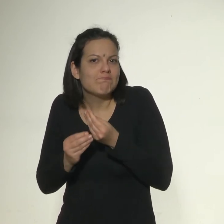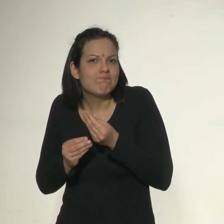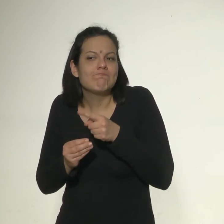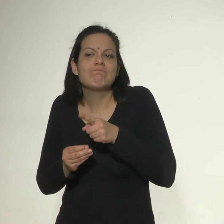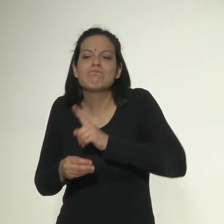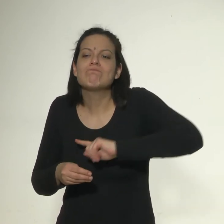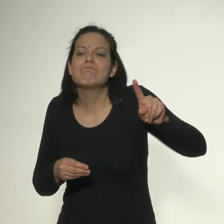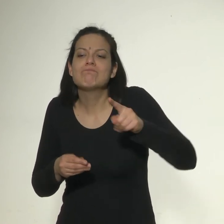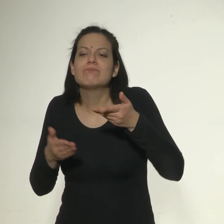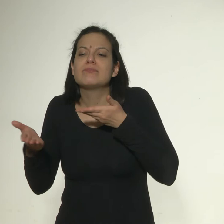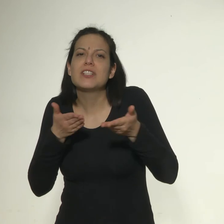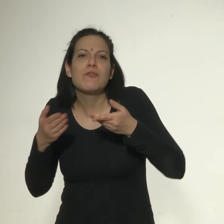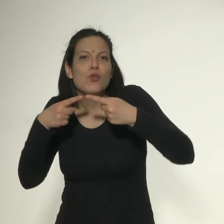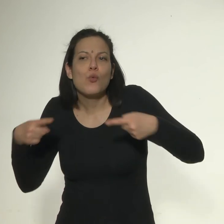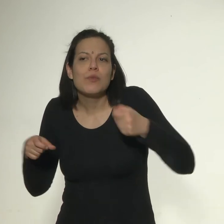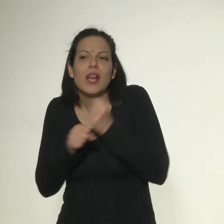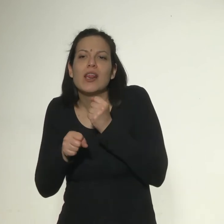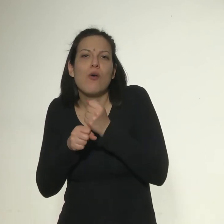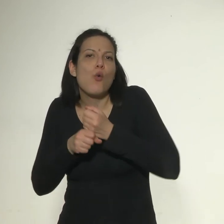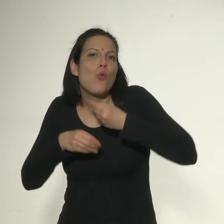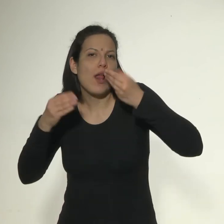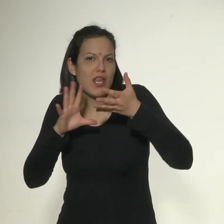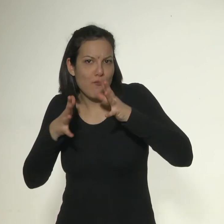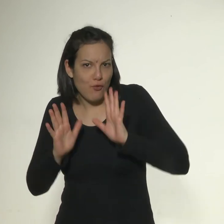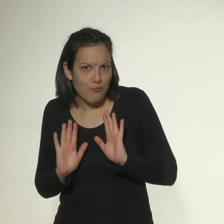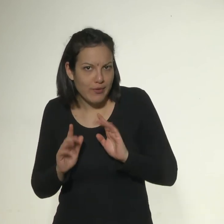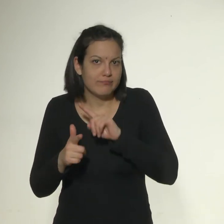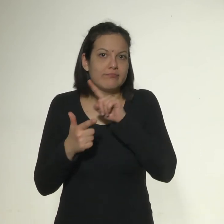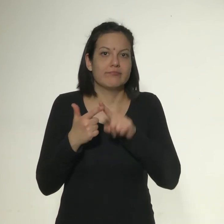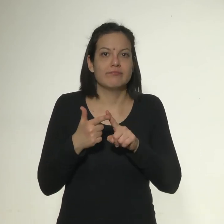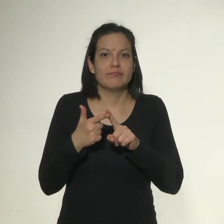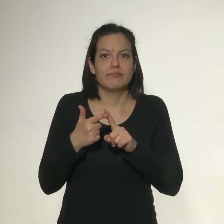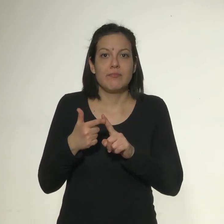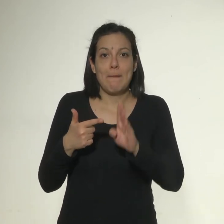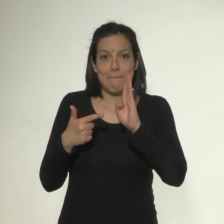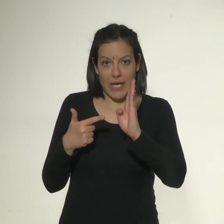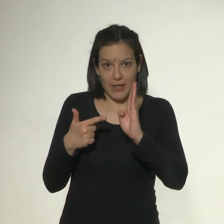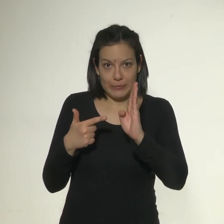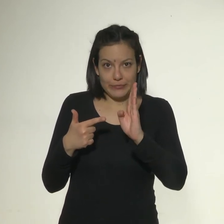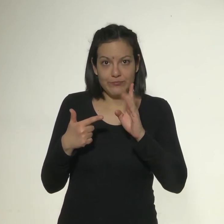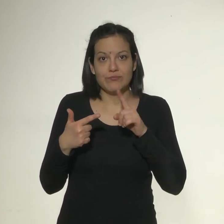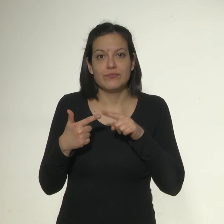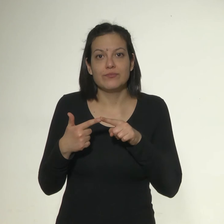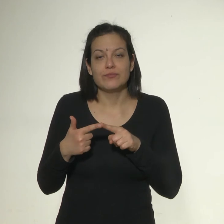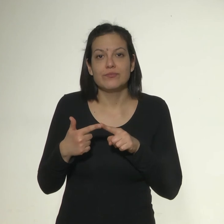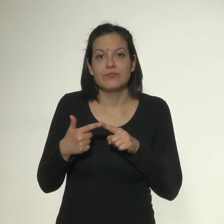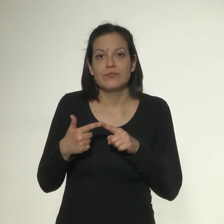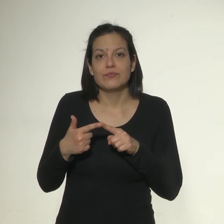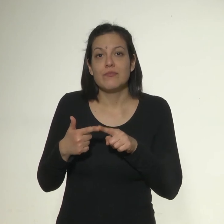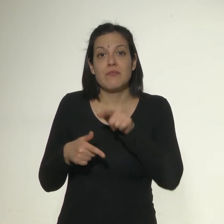o servidumbre bajo cualquier modalidad. B. Cuando se obligare